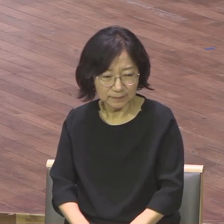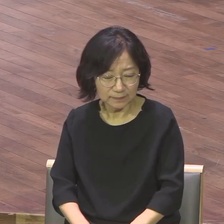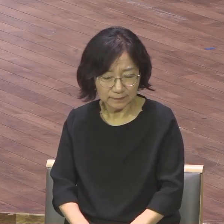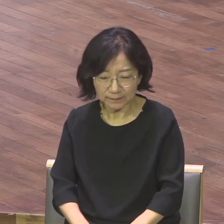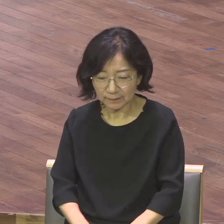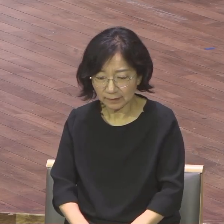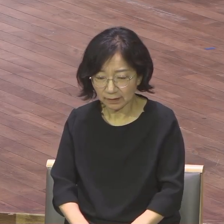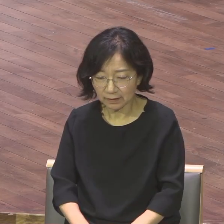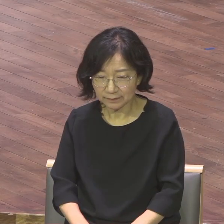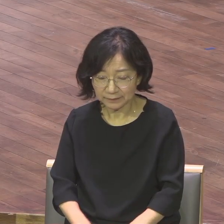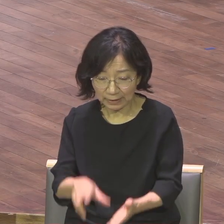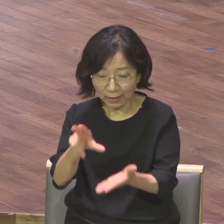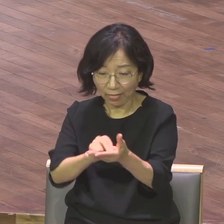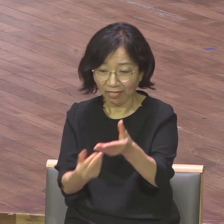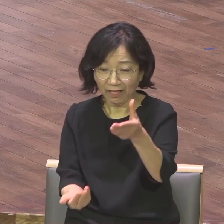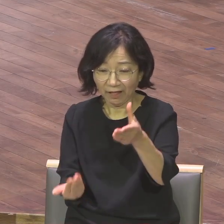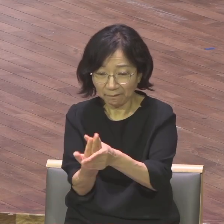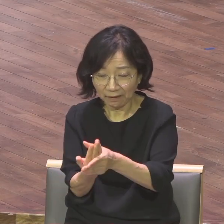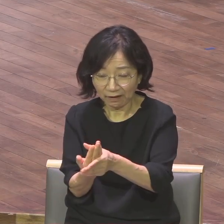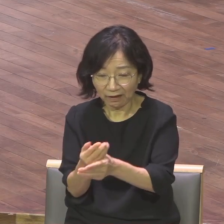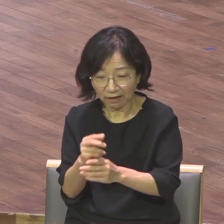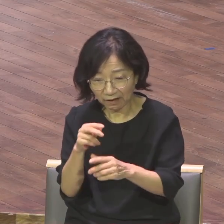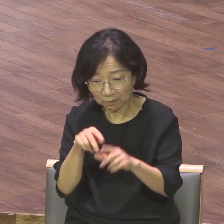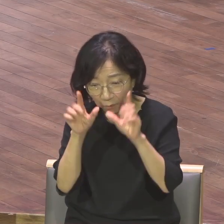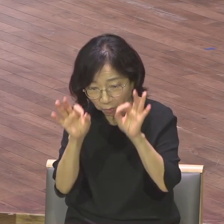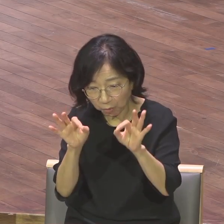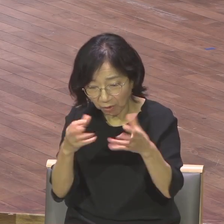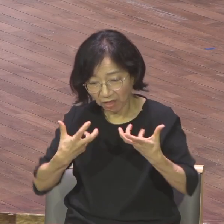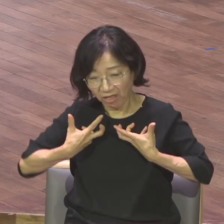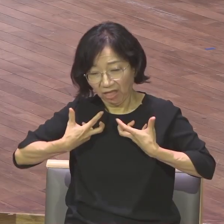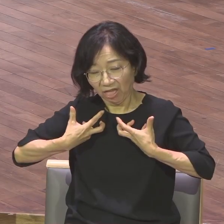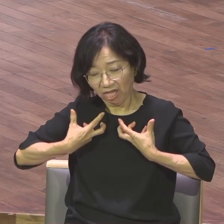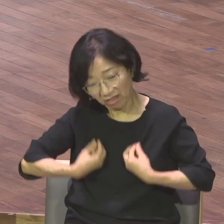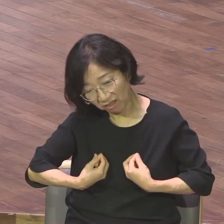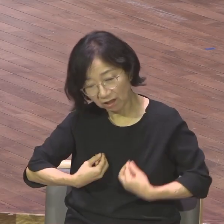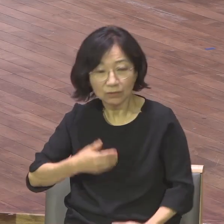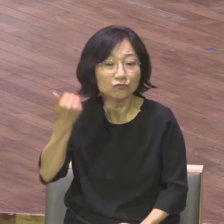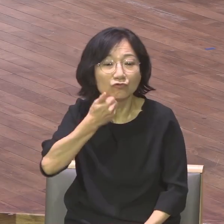그 상황 보고 절망한 인간밖에 없어요.